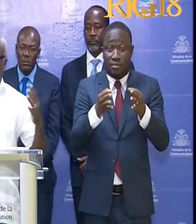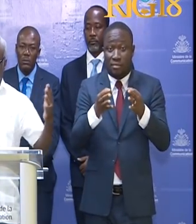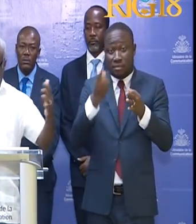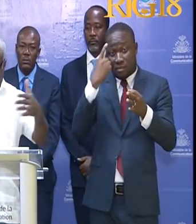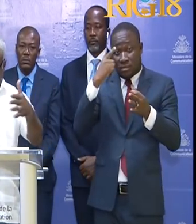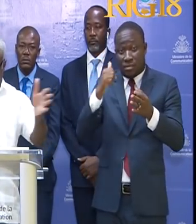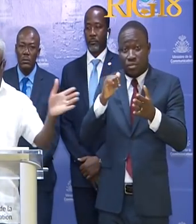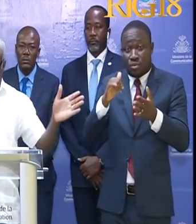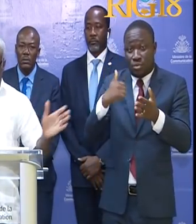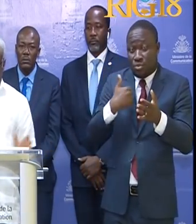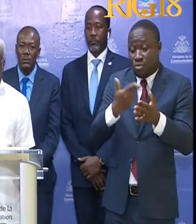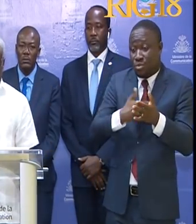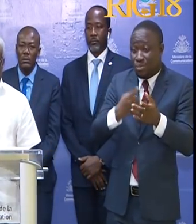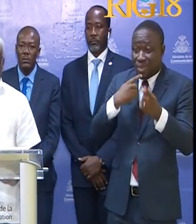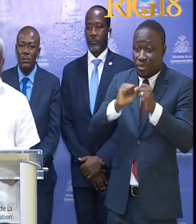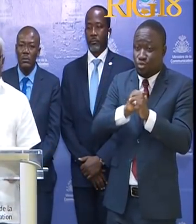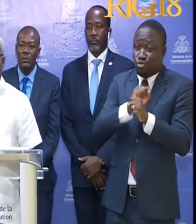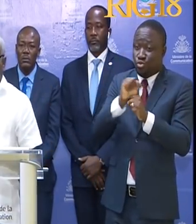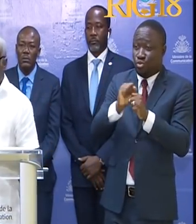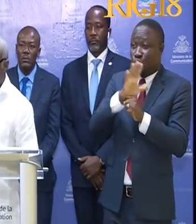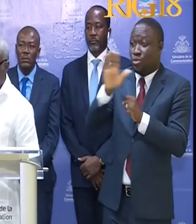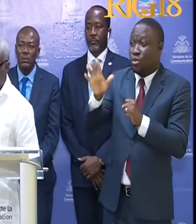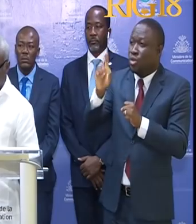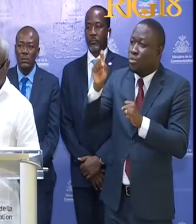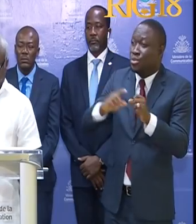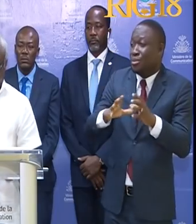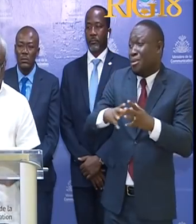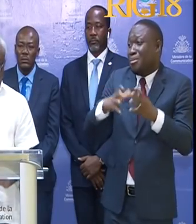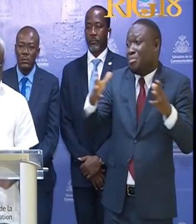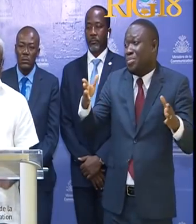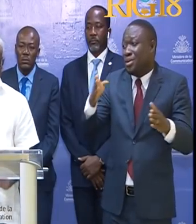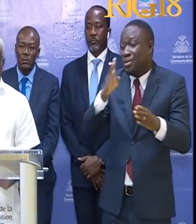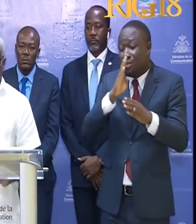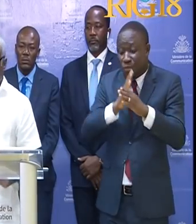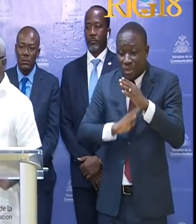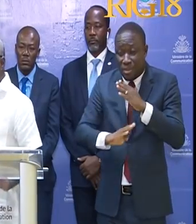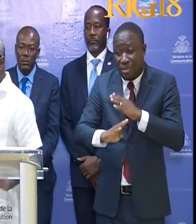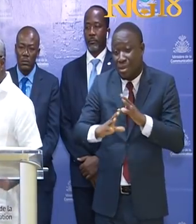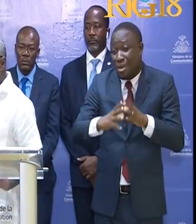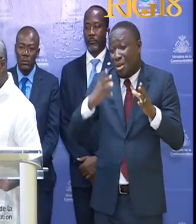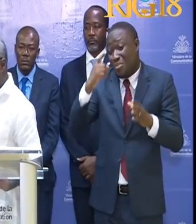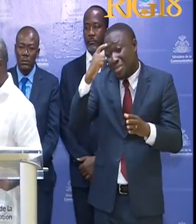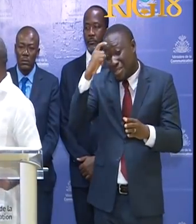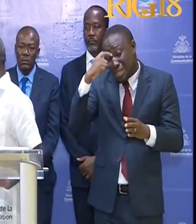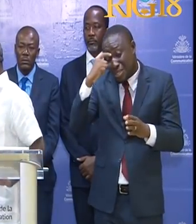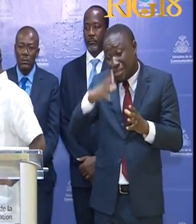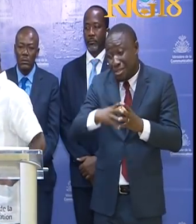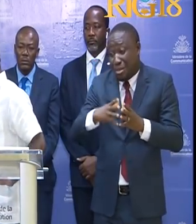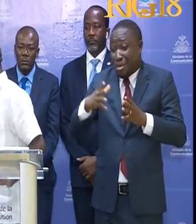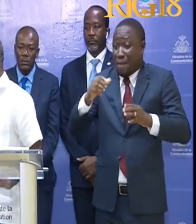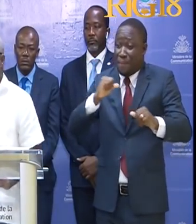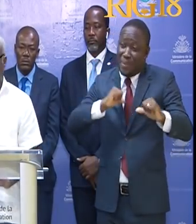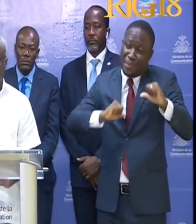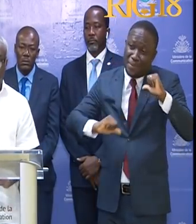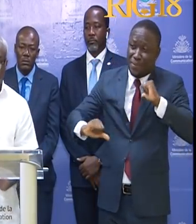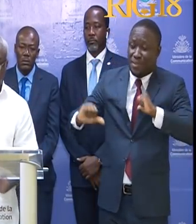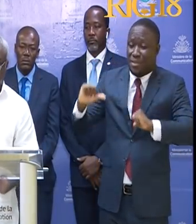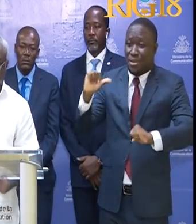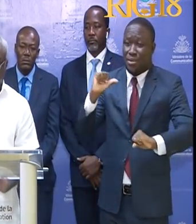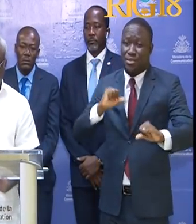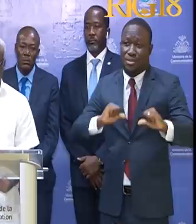pour approcher question coronavirus là, je dis à nous besoin pile humilité. Nous besoin pile science. Nous t'a parlé de science tout à